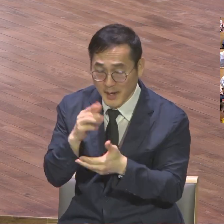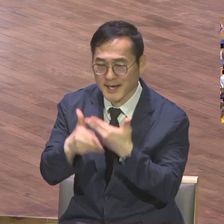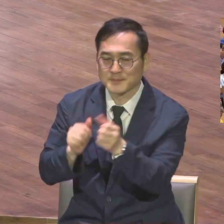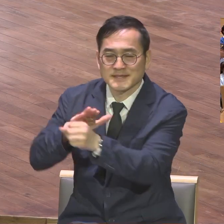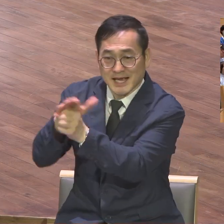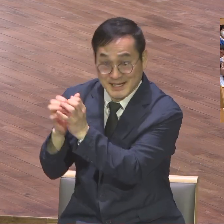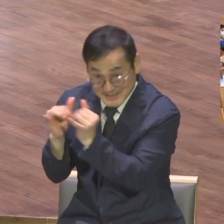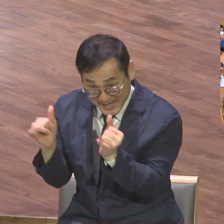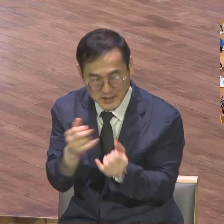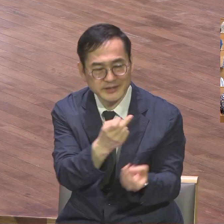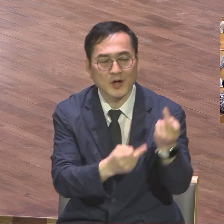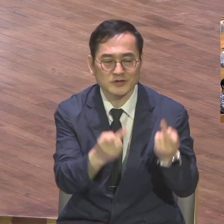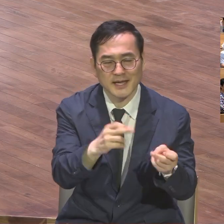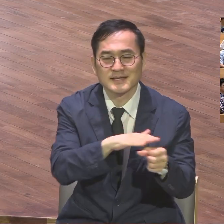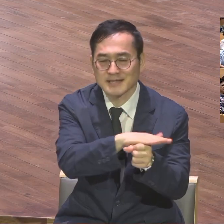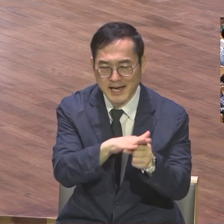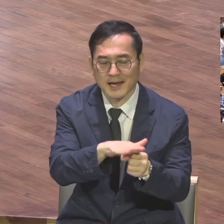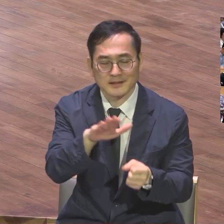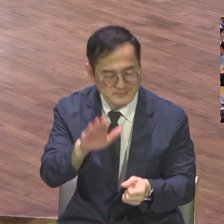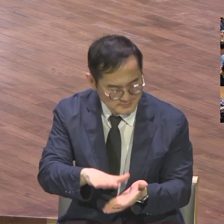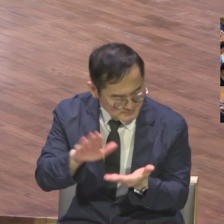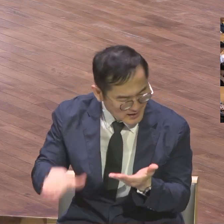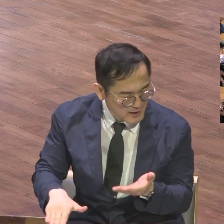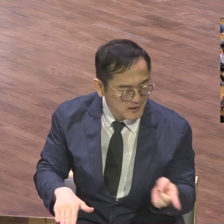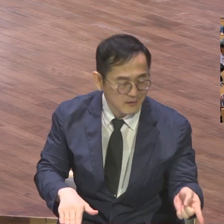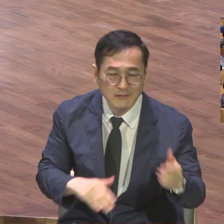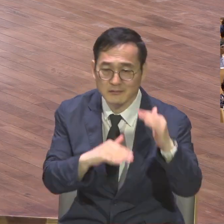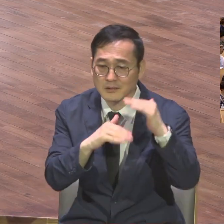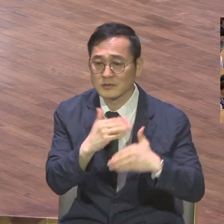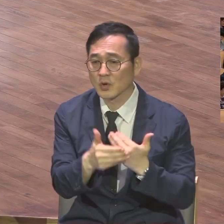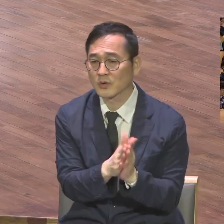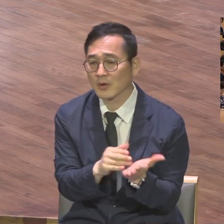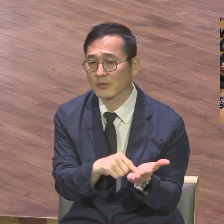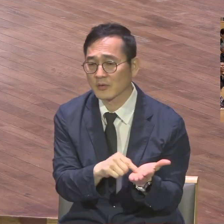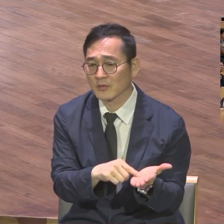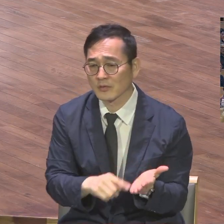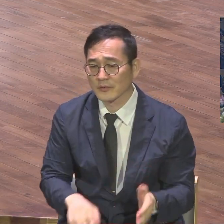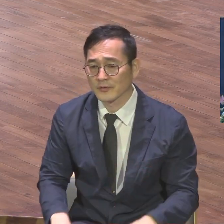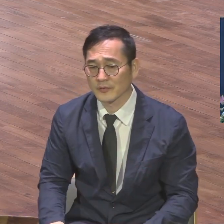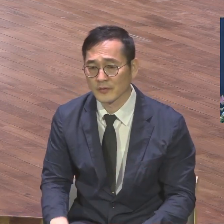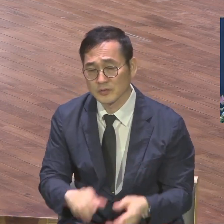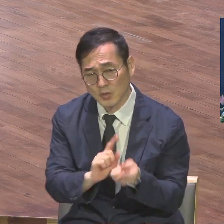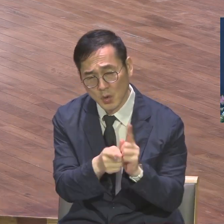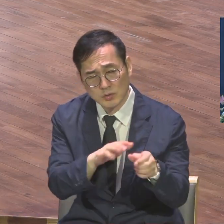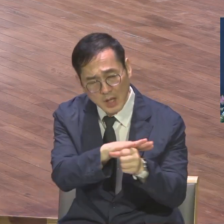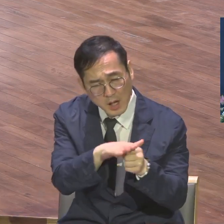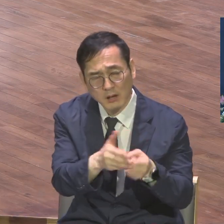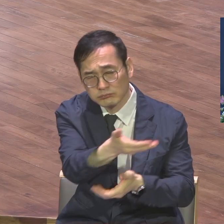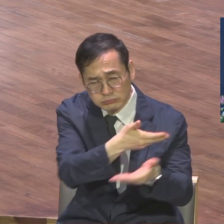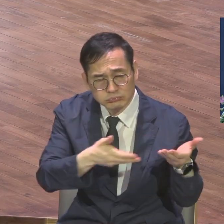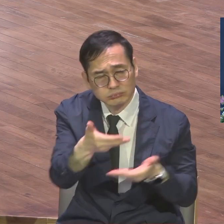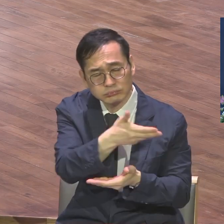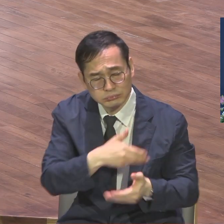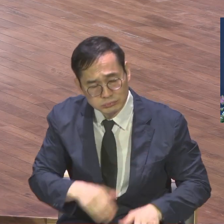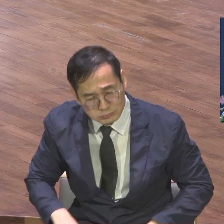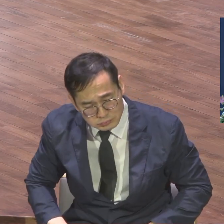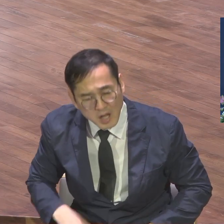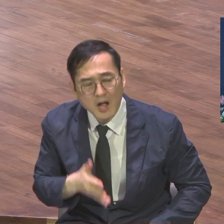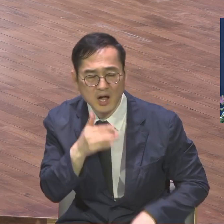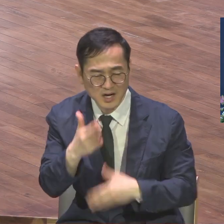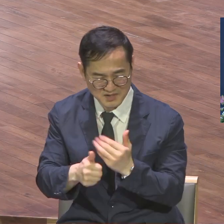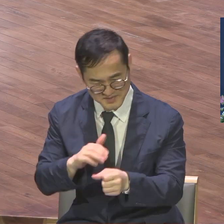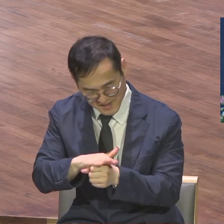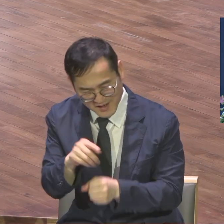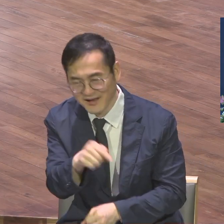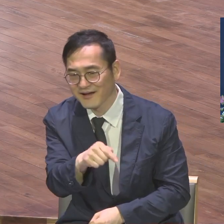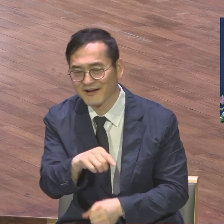자는 또한 그 형제를 사랑할지니라. 사랑해야 돼. 서로 사랑해야 돼. 하나님 영상을 지원받아 구원받은